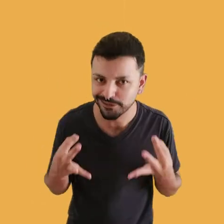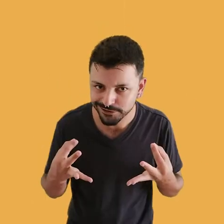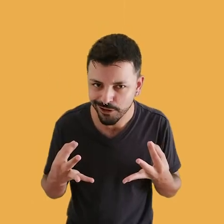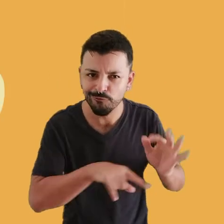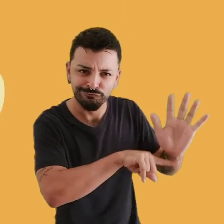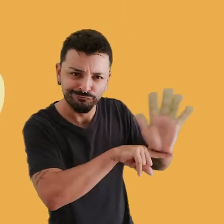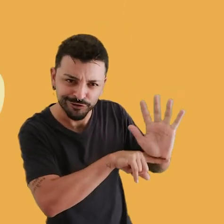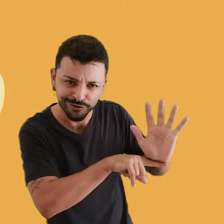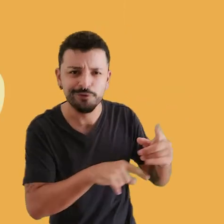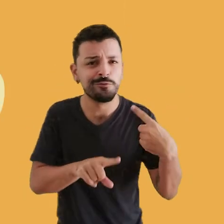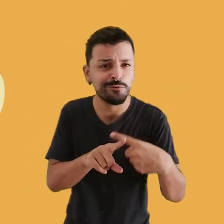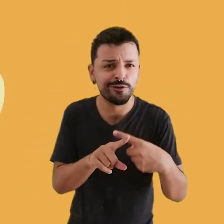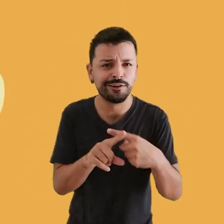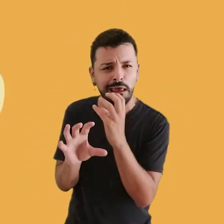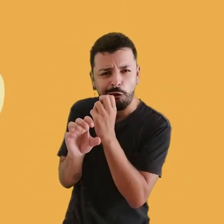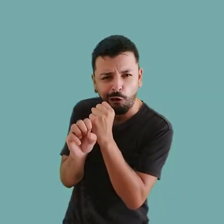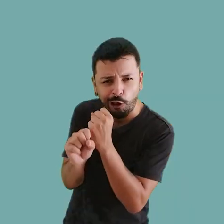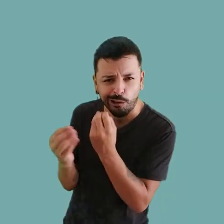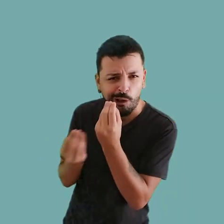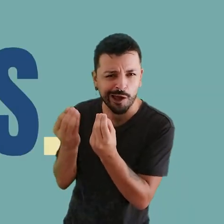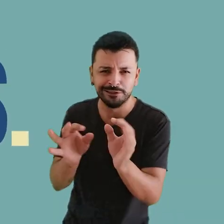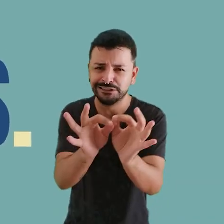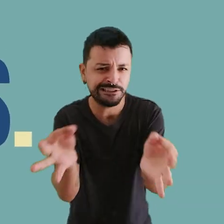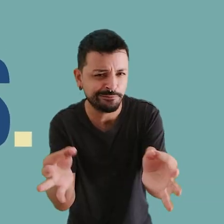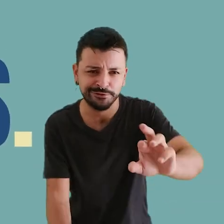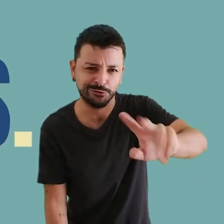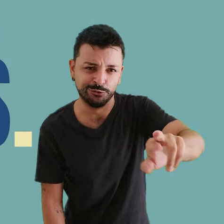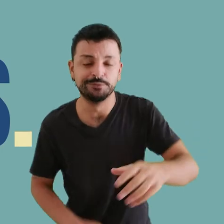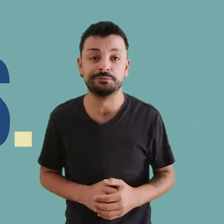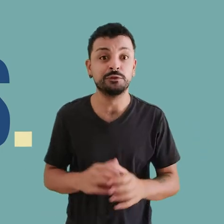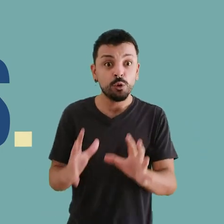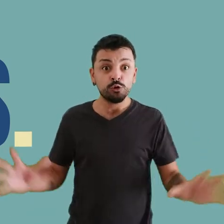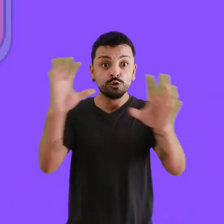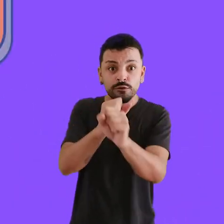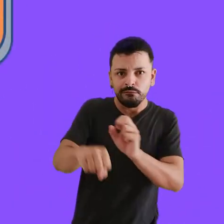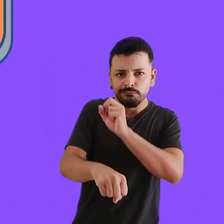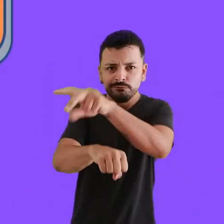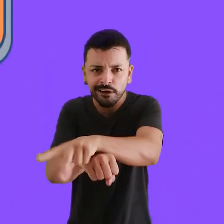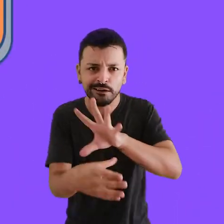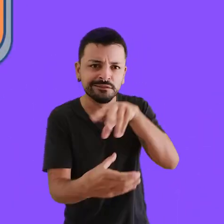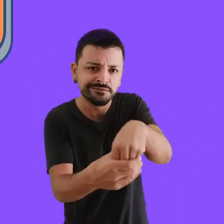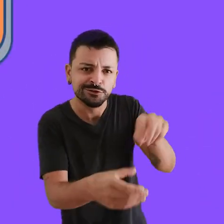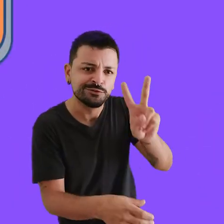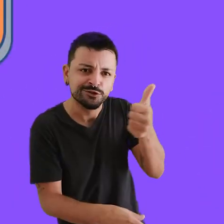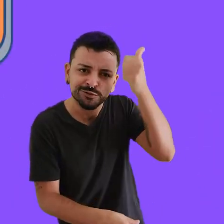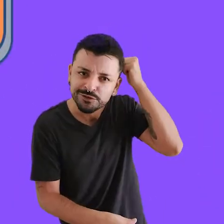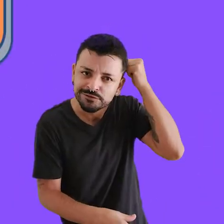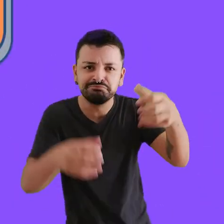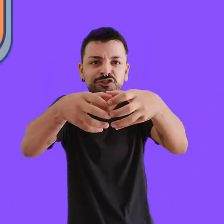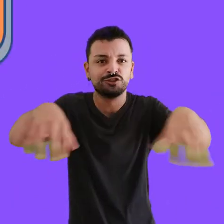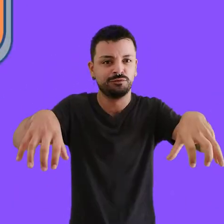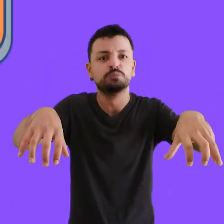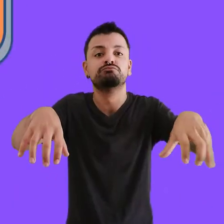Como funciona o sistema de cotas? Presta atenção porque a conta não é muito simples. O total de vagas ofertadas no vestibular